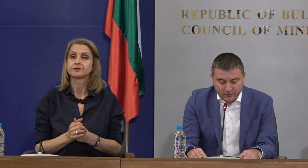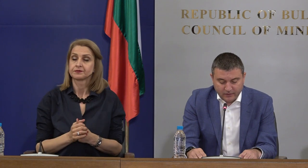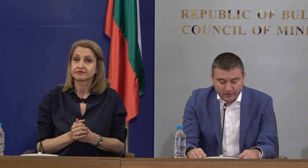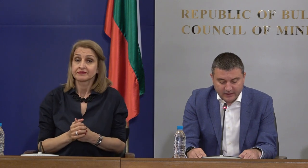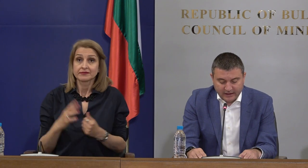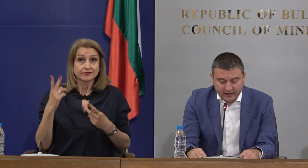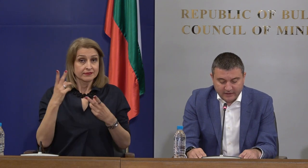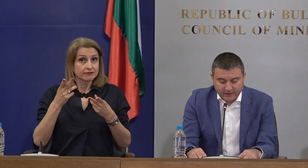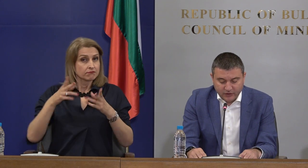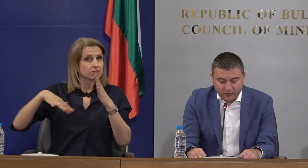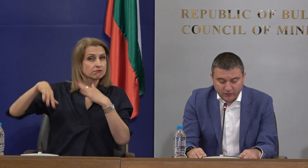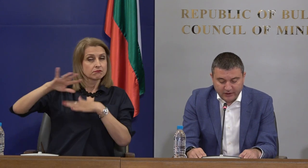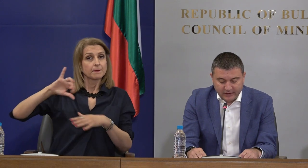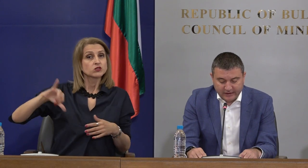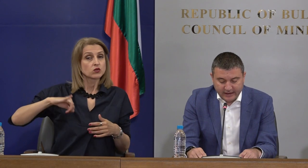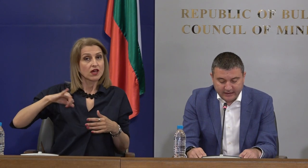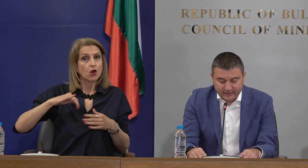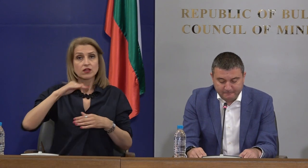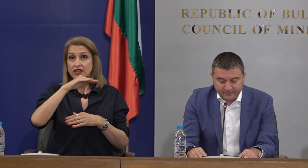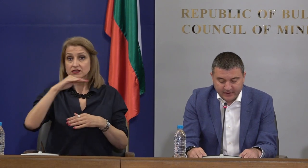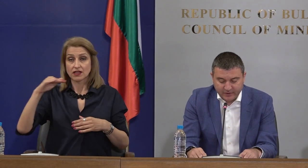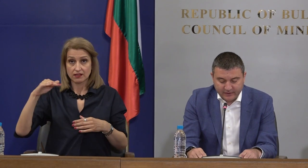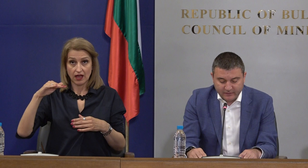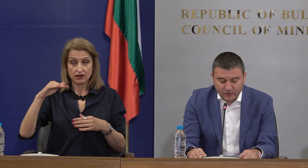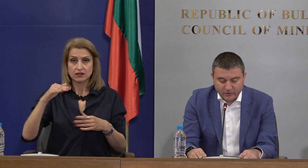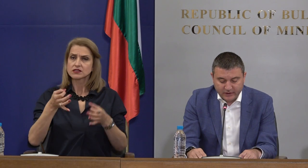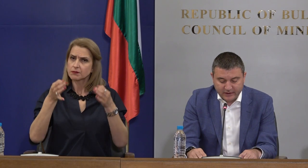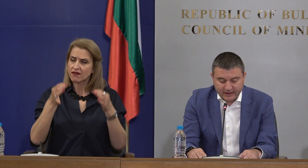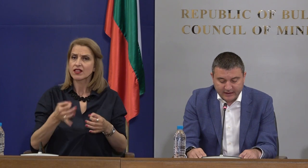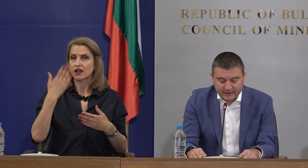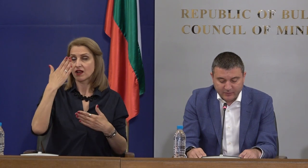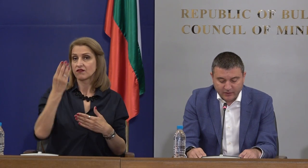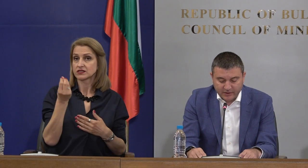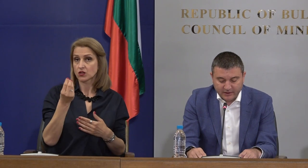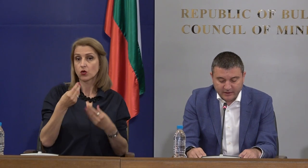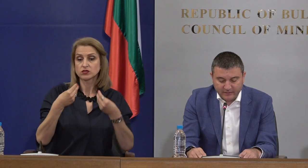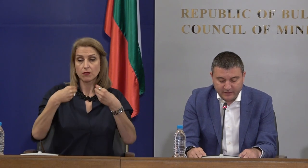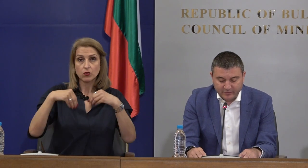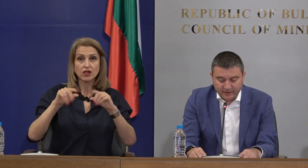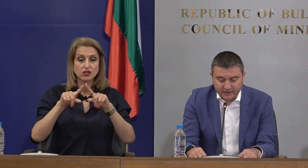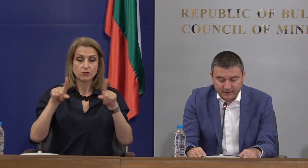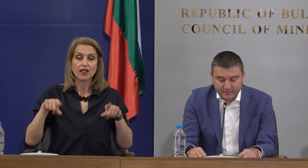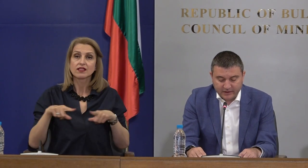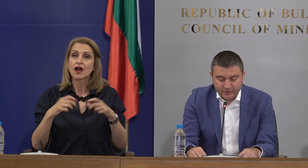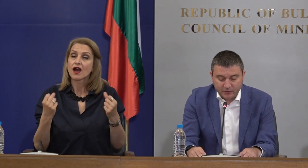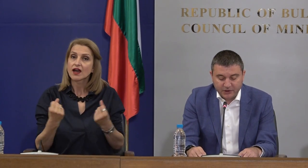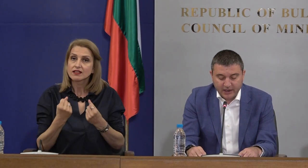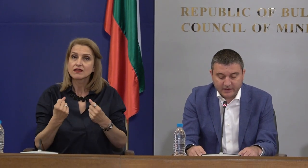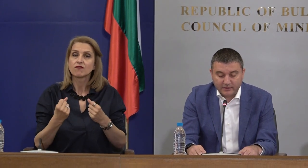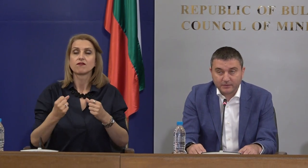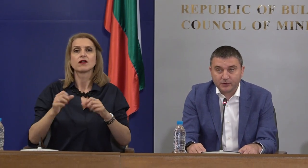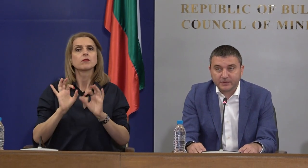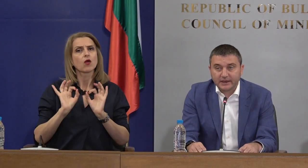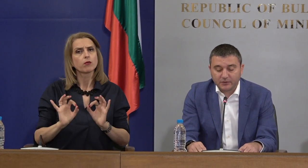Съгласно Международен стандарт за финансово отчитане 13, справедлива стойност е цената за продажба на актив или за прехвърляне на пасив при